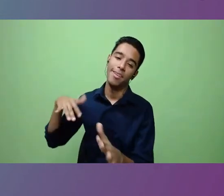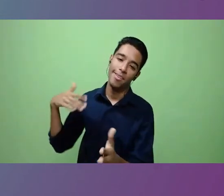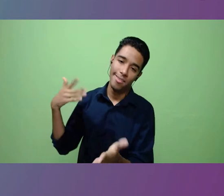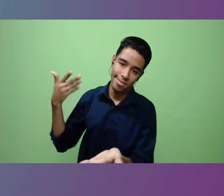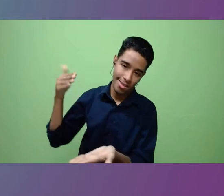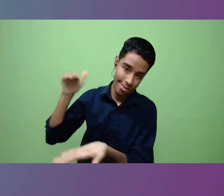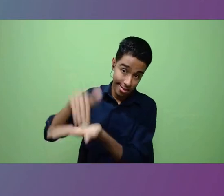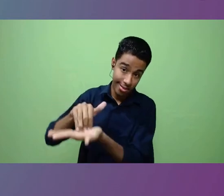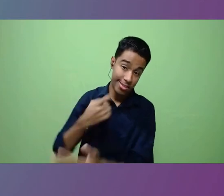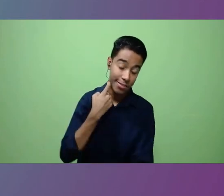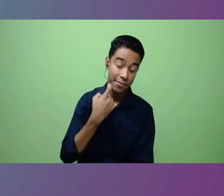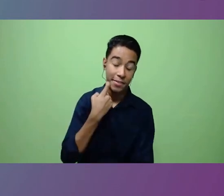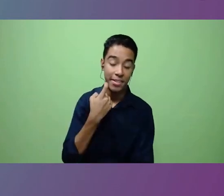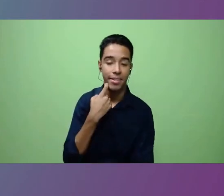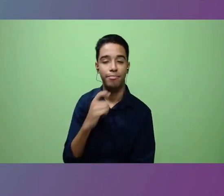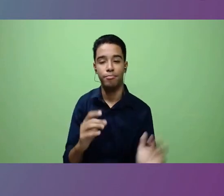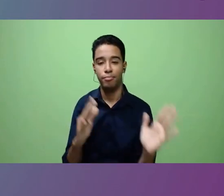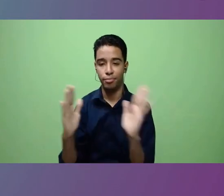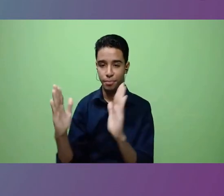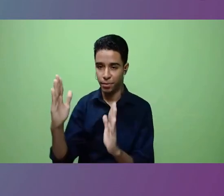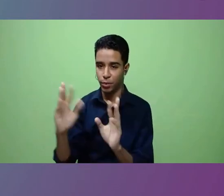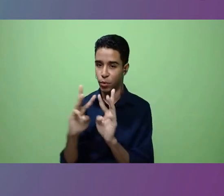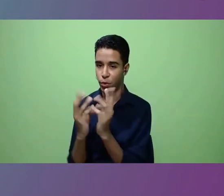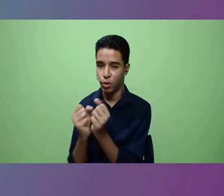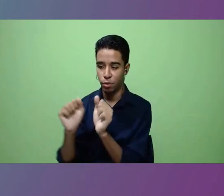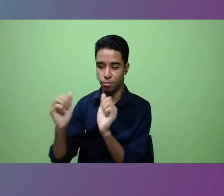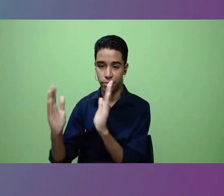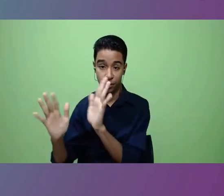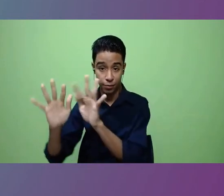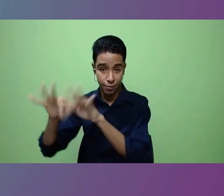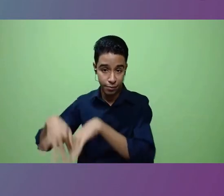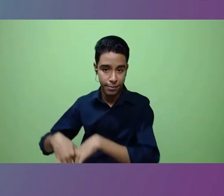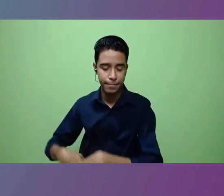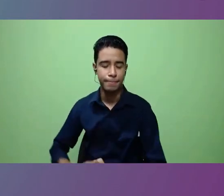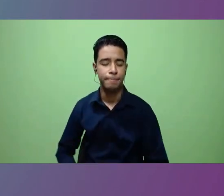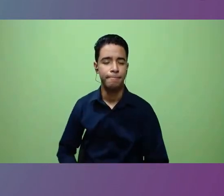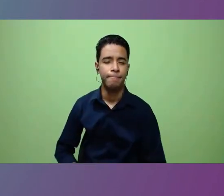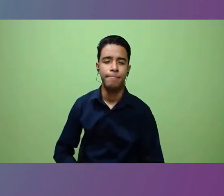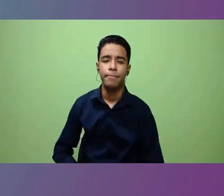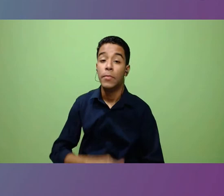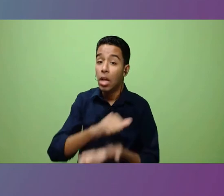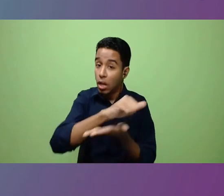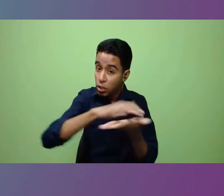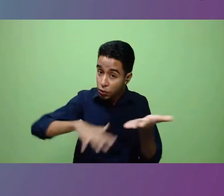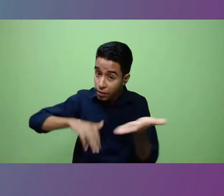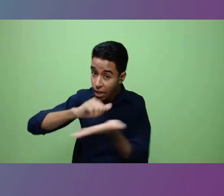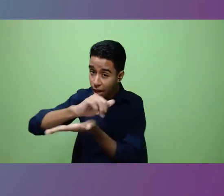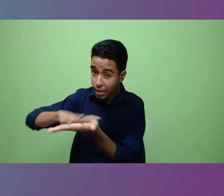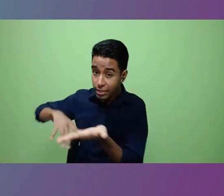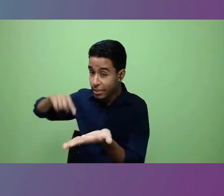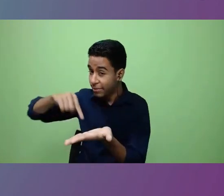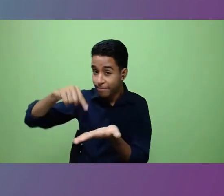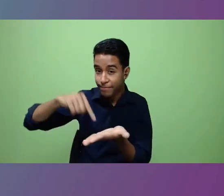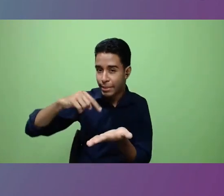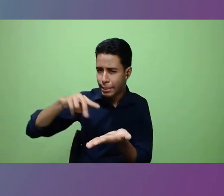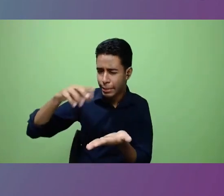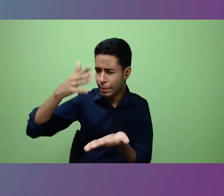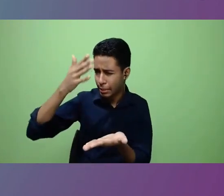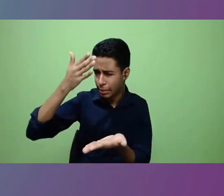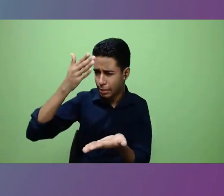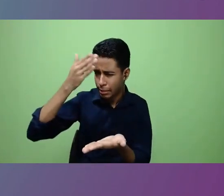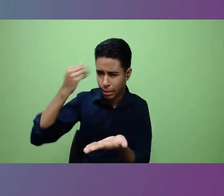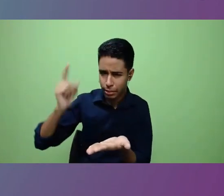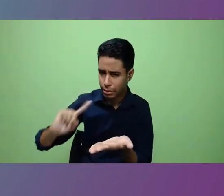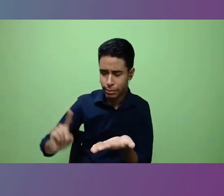nós vamos encerrar o nosso workshop, tá bom? Façam as atividades, hein? Sexta-feira a gente vai discutir um pouquinho as atividades da nossa